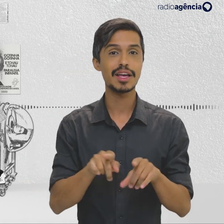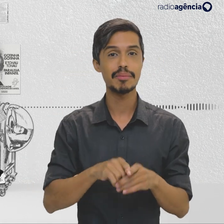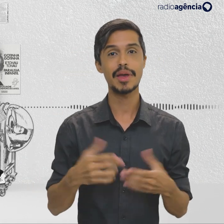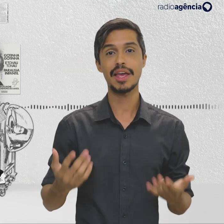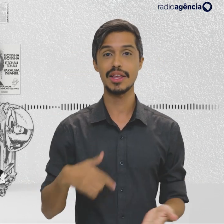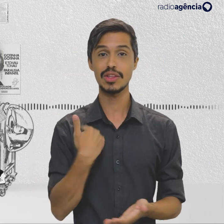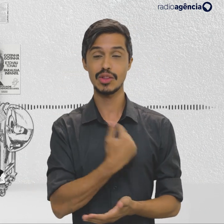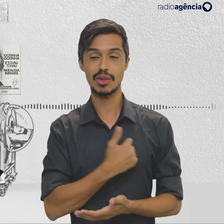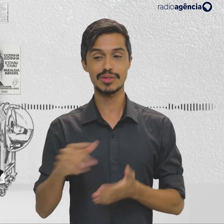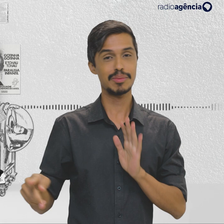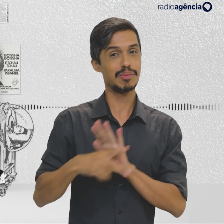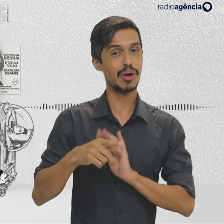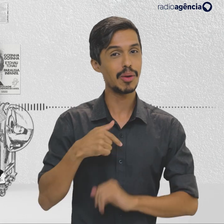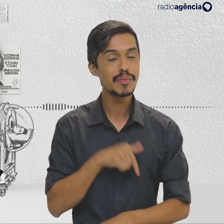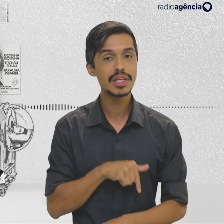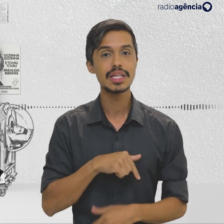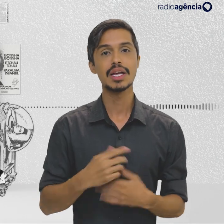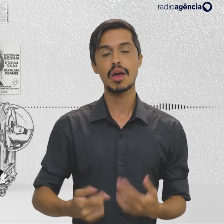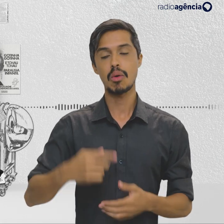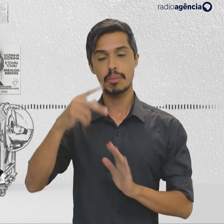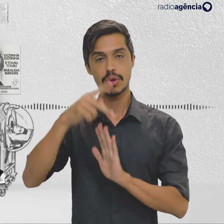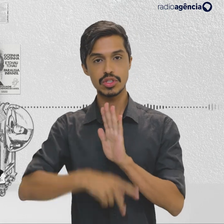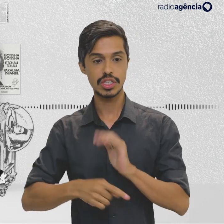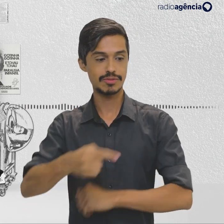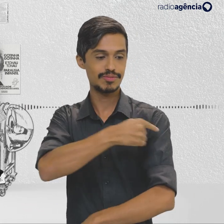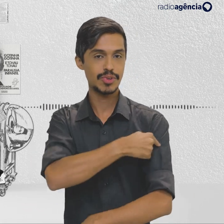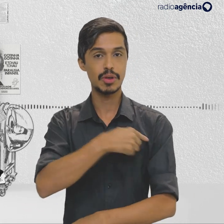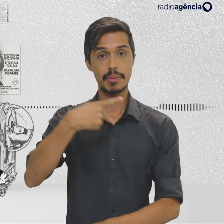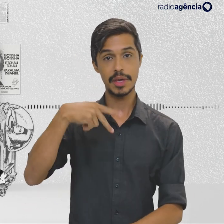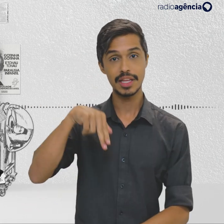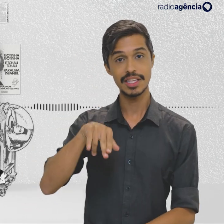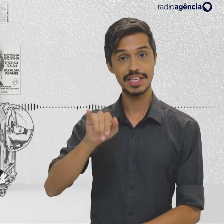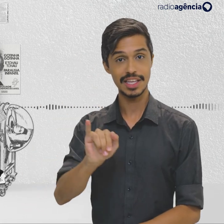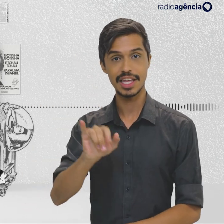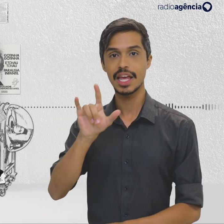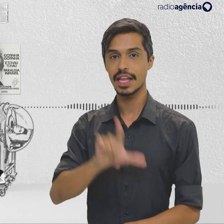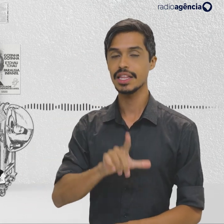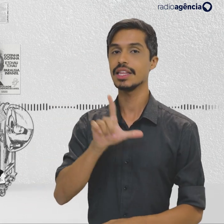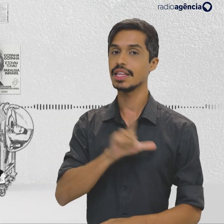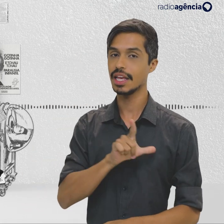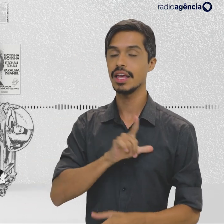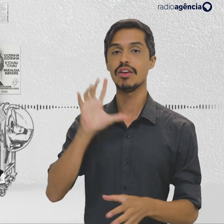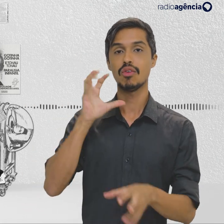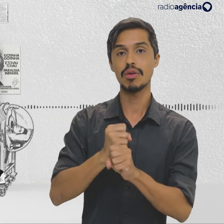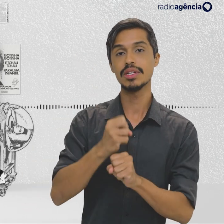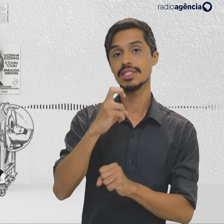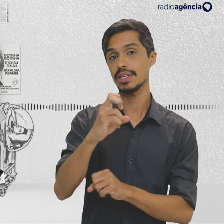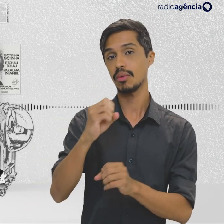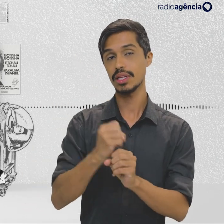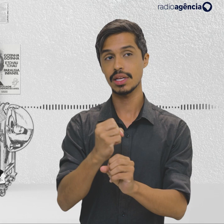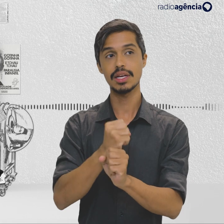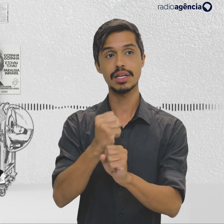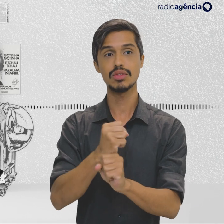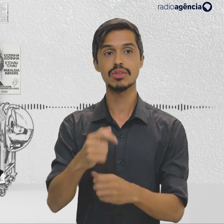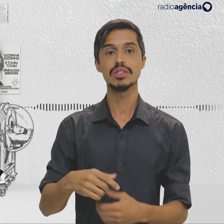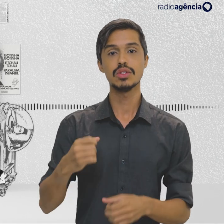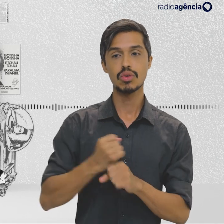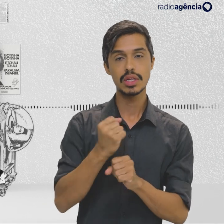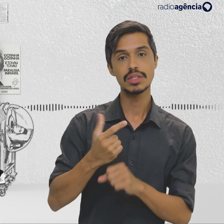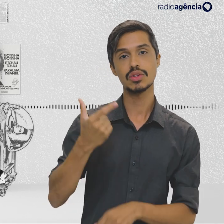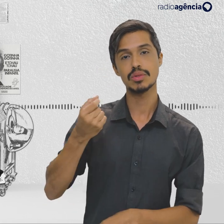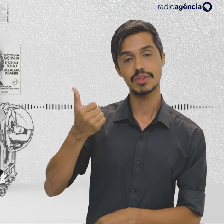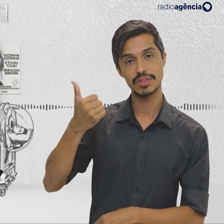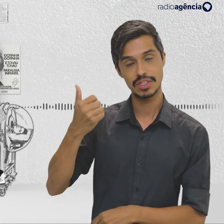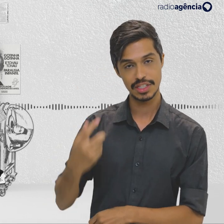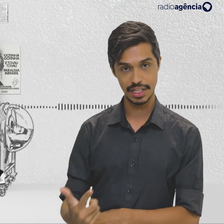públicos o programa nacional de imunizações o PNI está completando 50 anos em 2023 mas